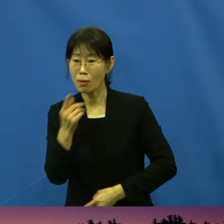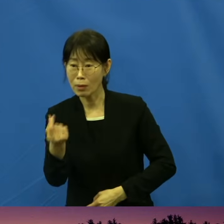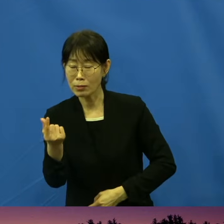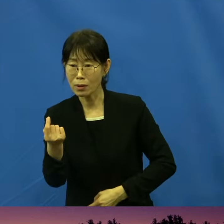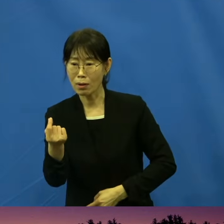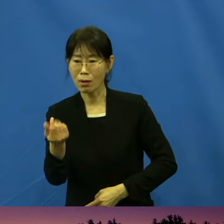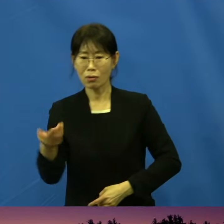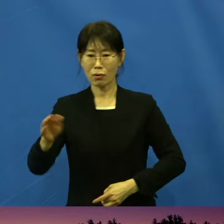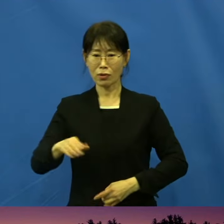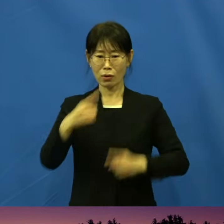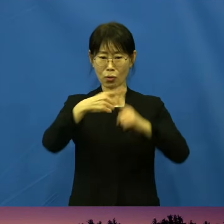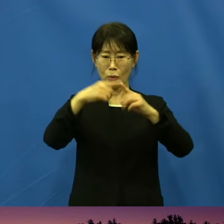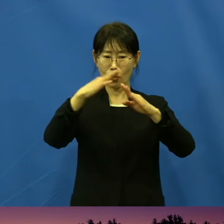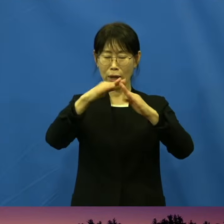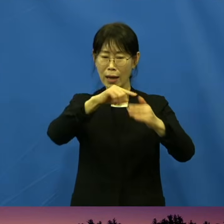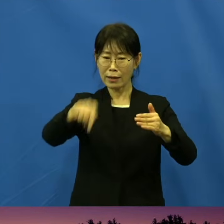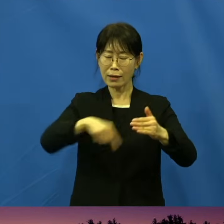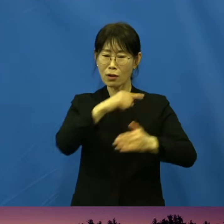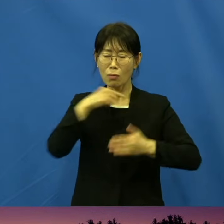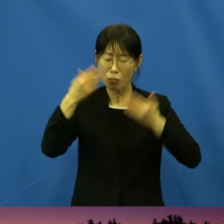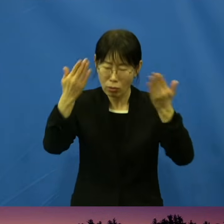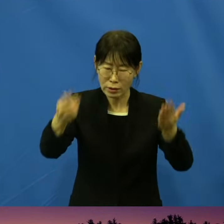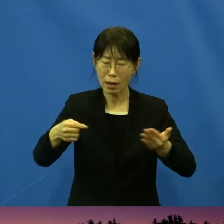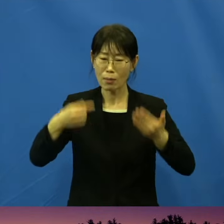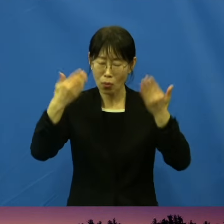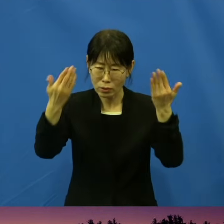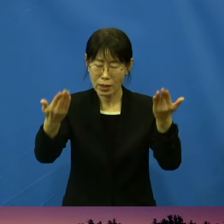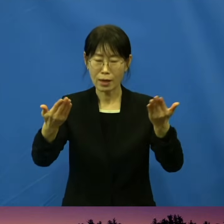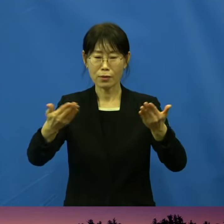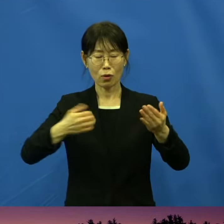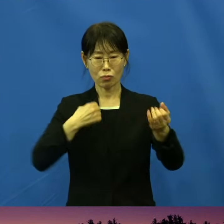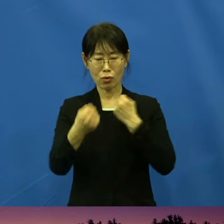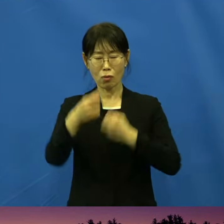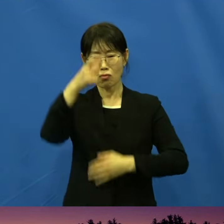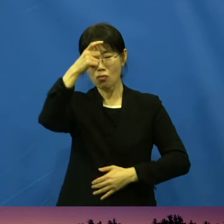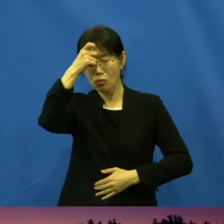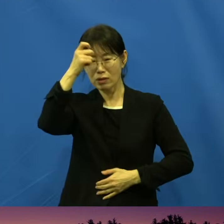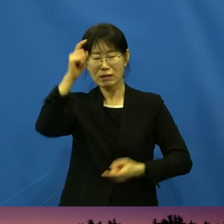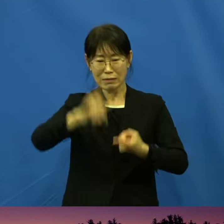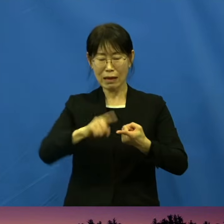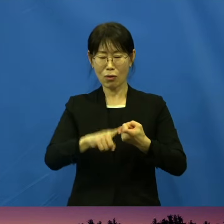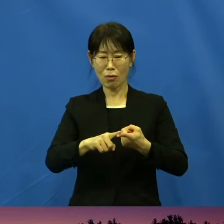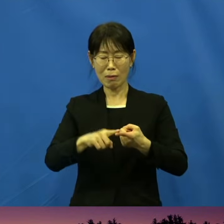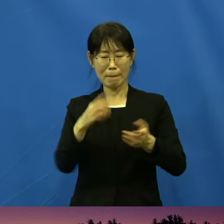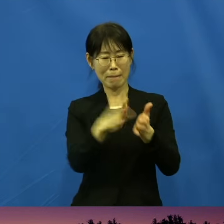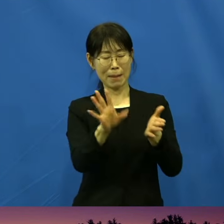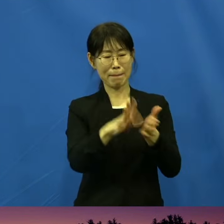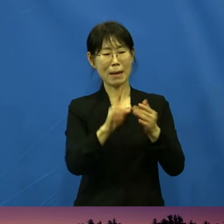회의할 때도 안 죽었어. 관계 속에도 안 죽어.